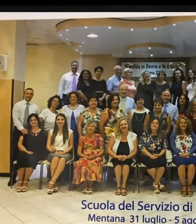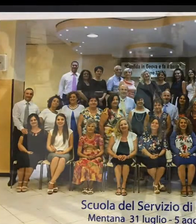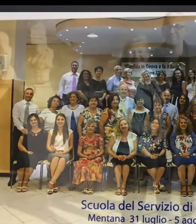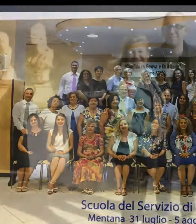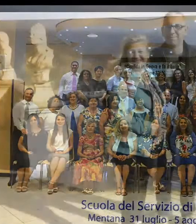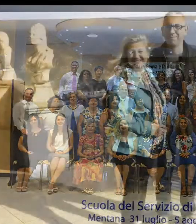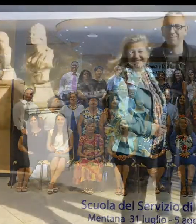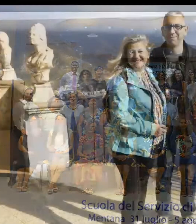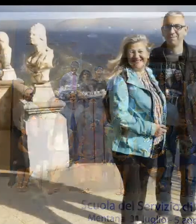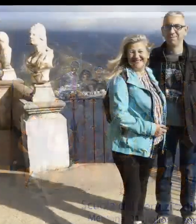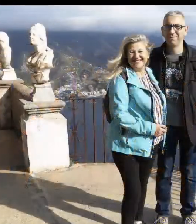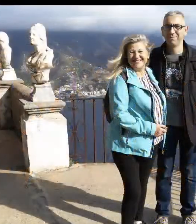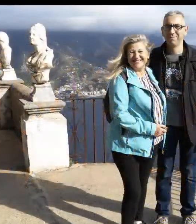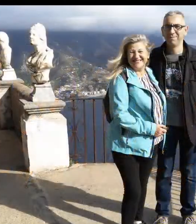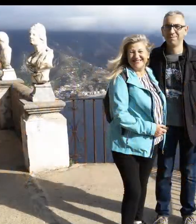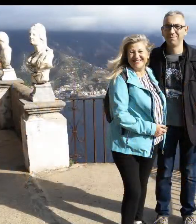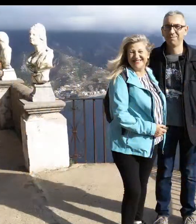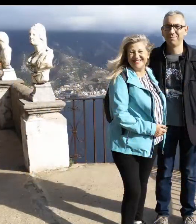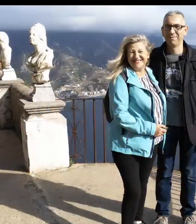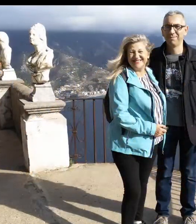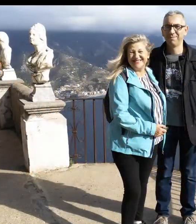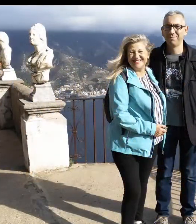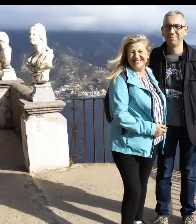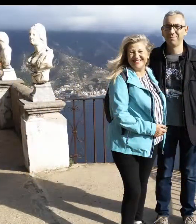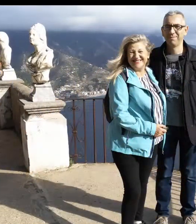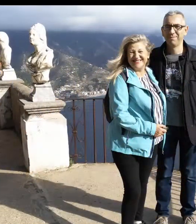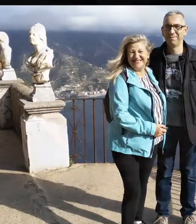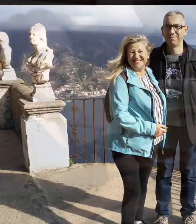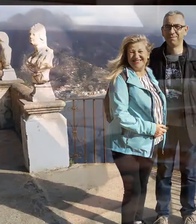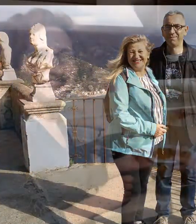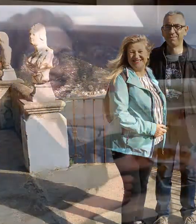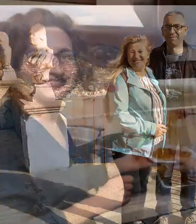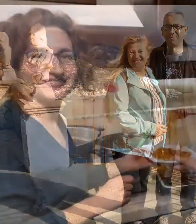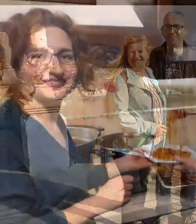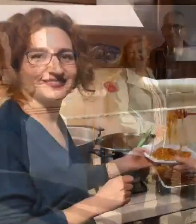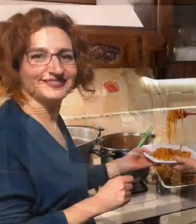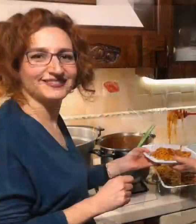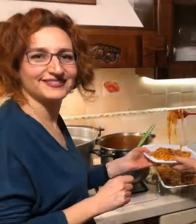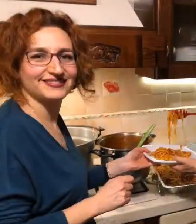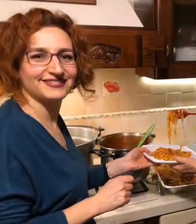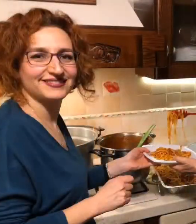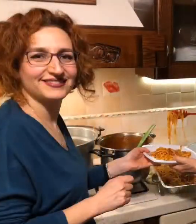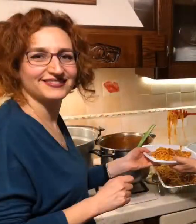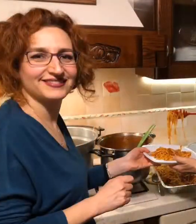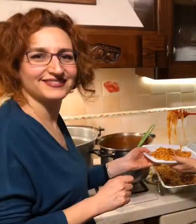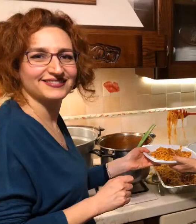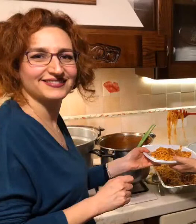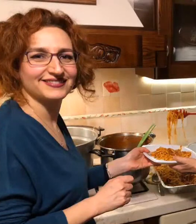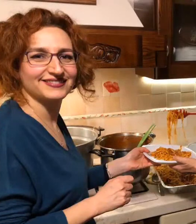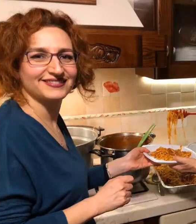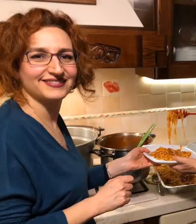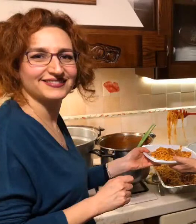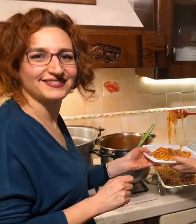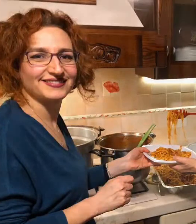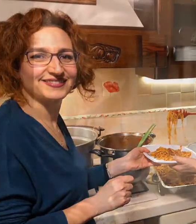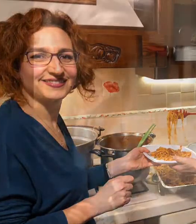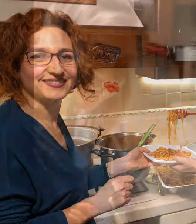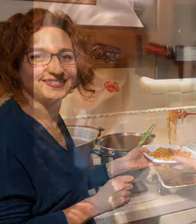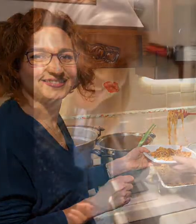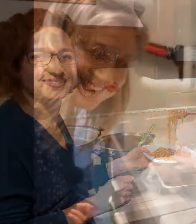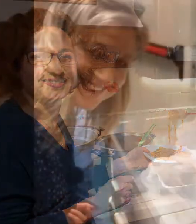tu e tutto questo era dietro l'angolo e